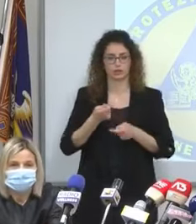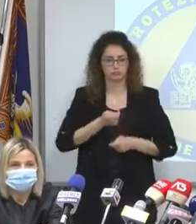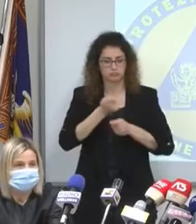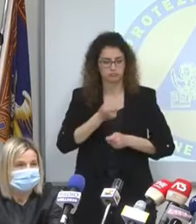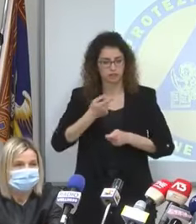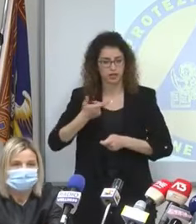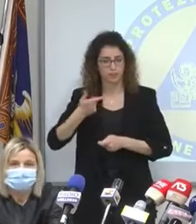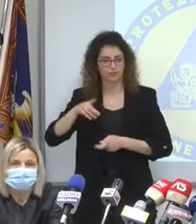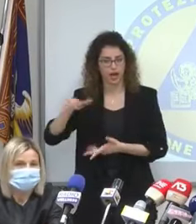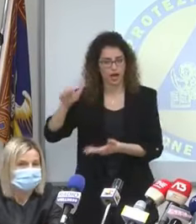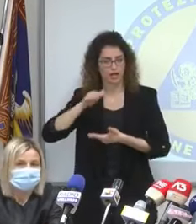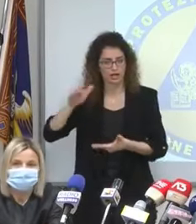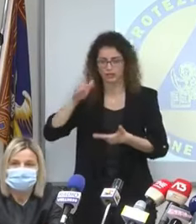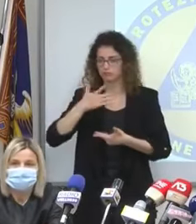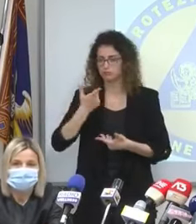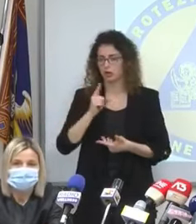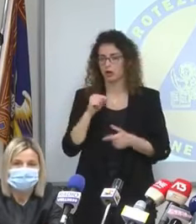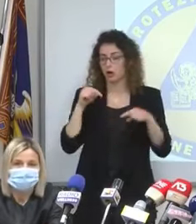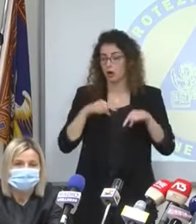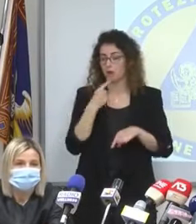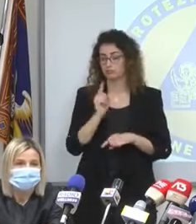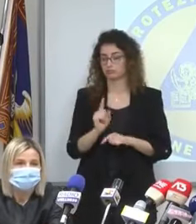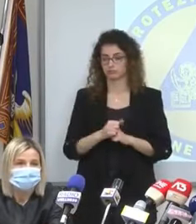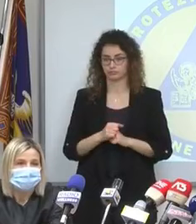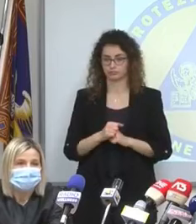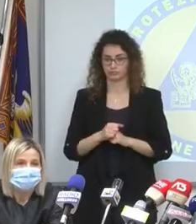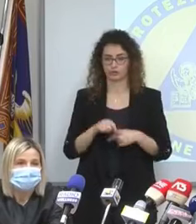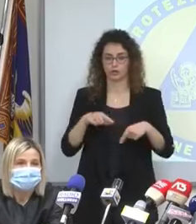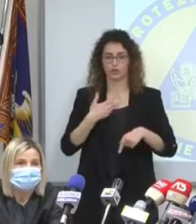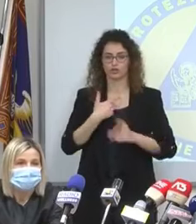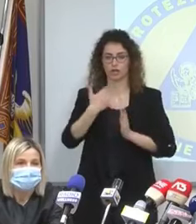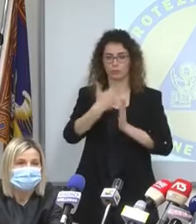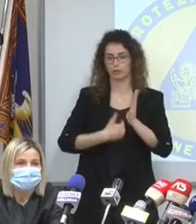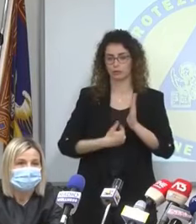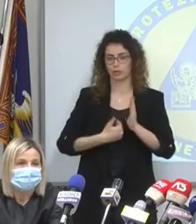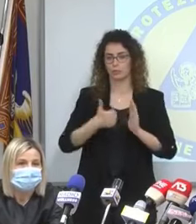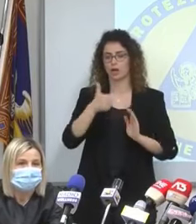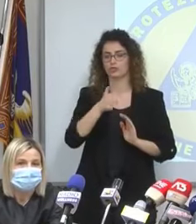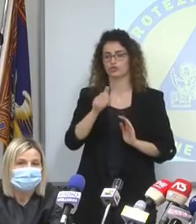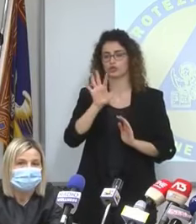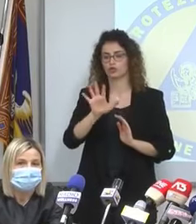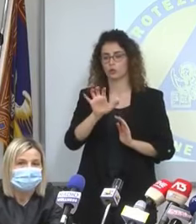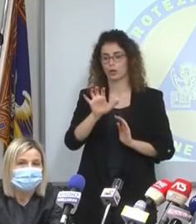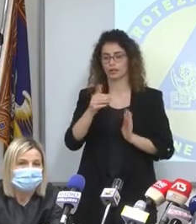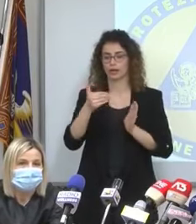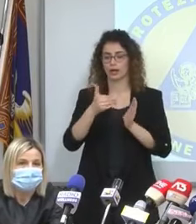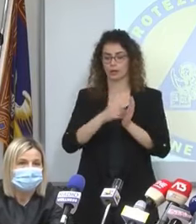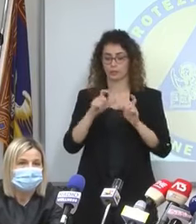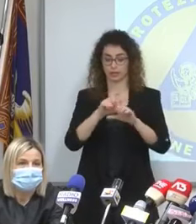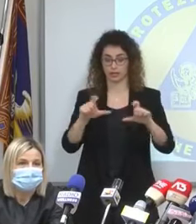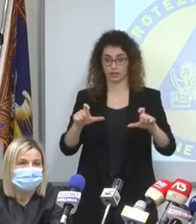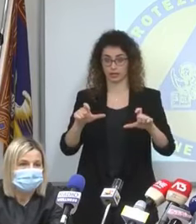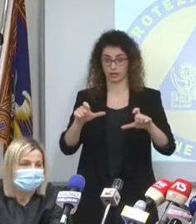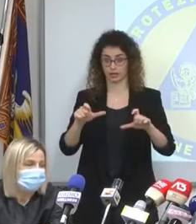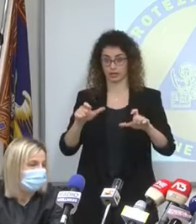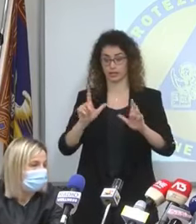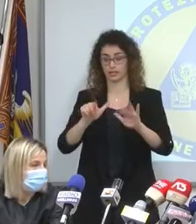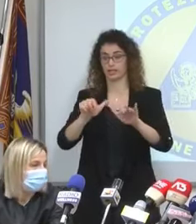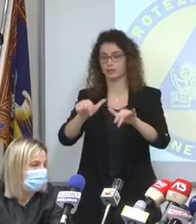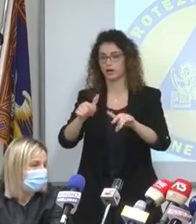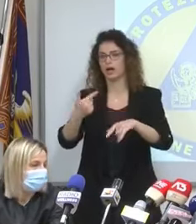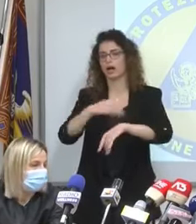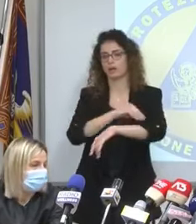Pfizer, eccetera? Non, noi non sappiamo al niente. Al momento no. Al momento noi abbiamo un programma di 150.000 dosi a settimana fino al 30 aprile,